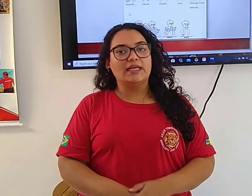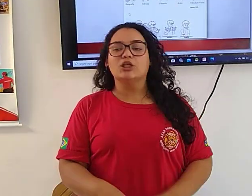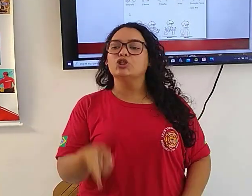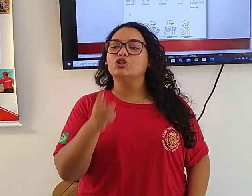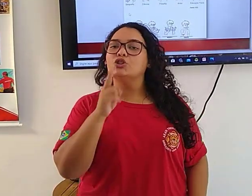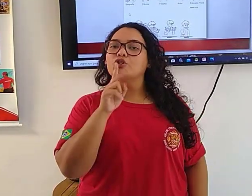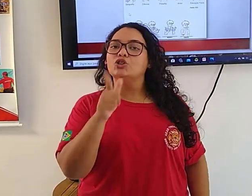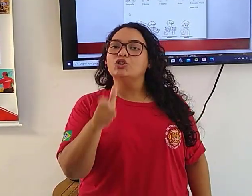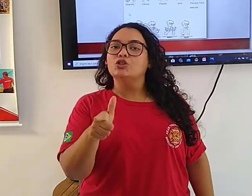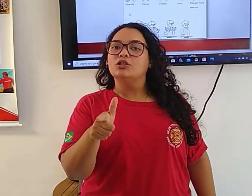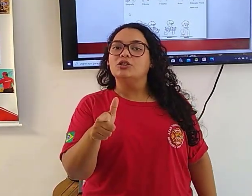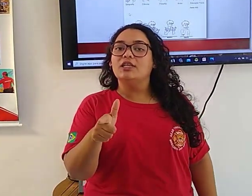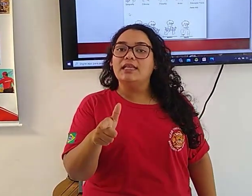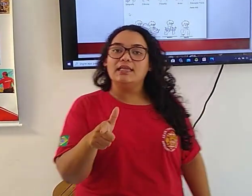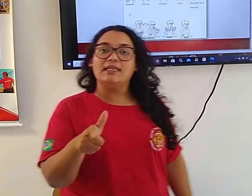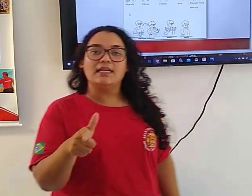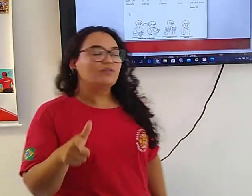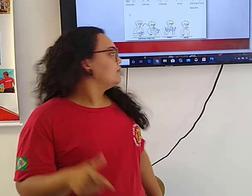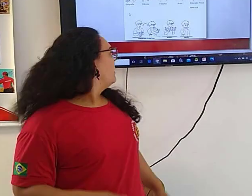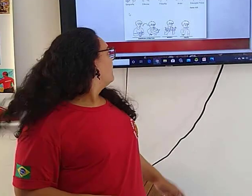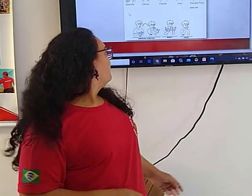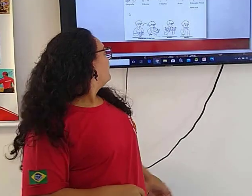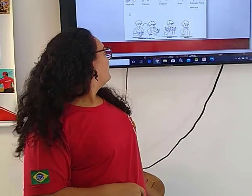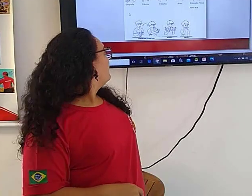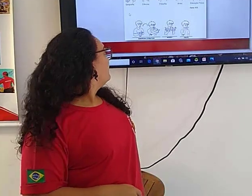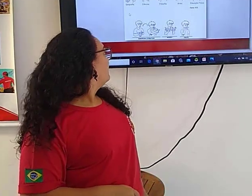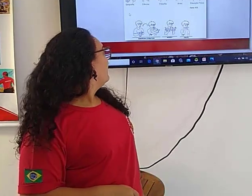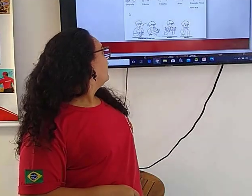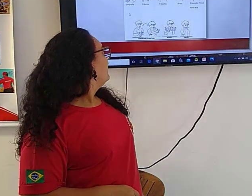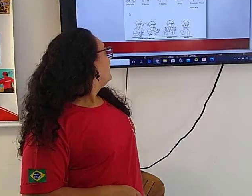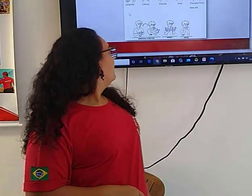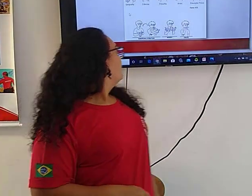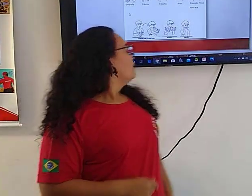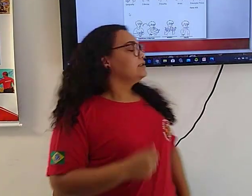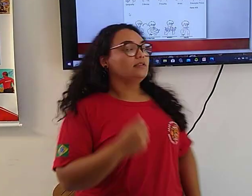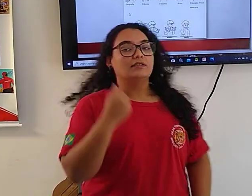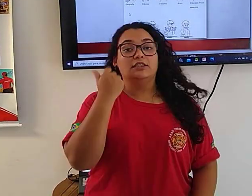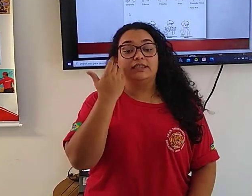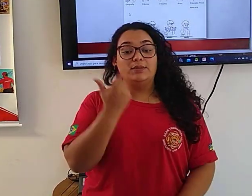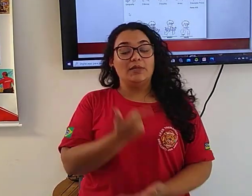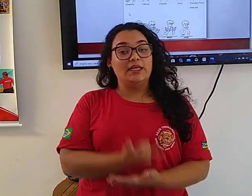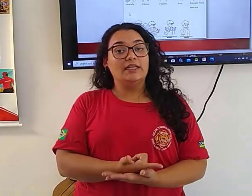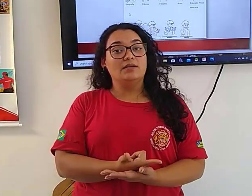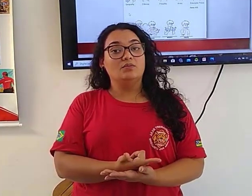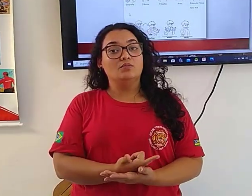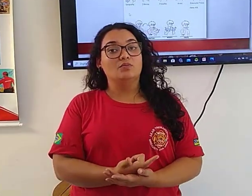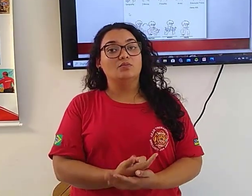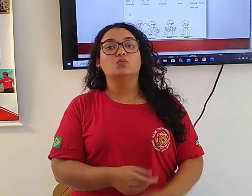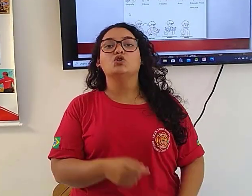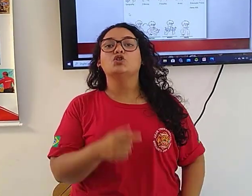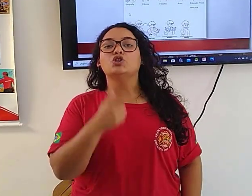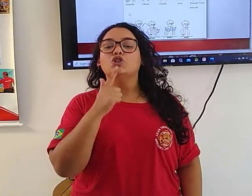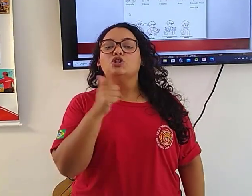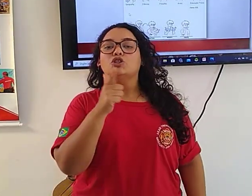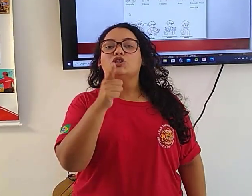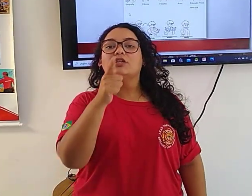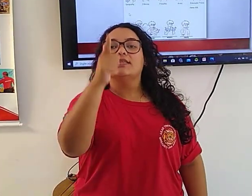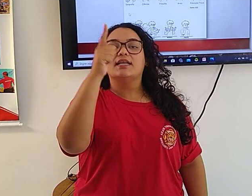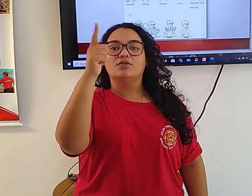disciplina de literatura, né? Disciplina de